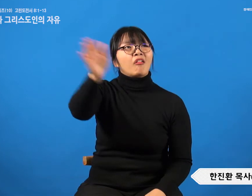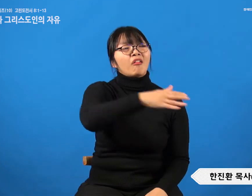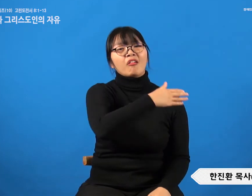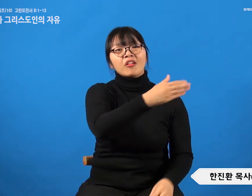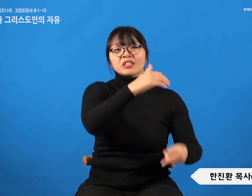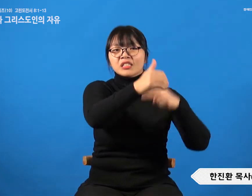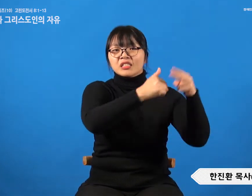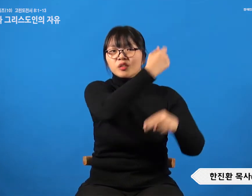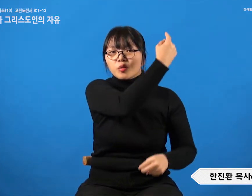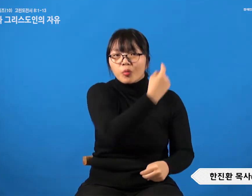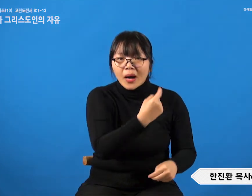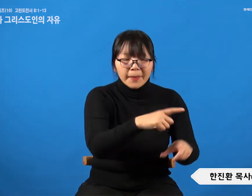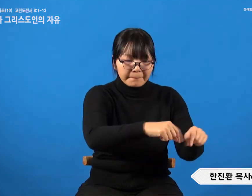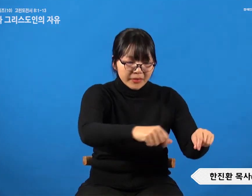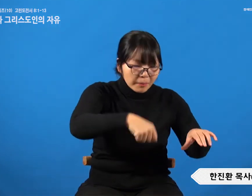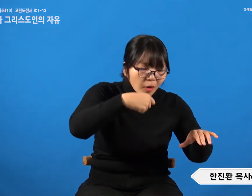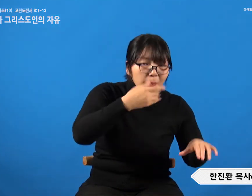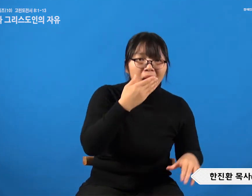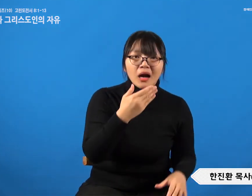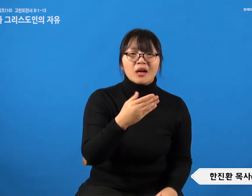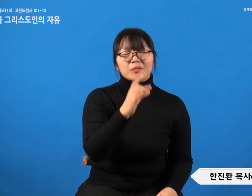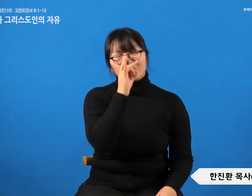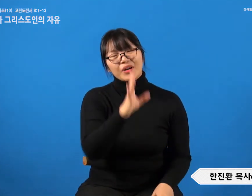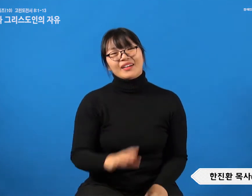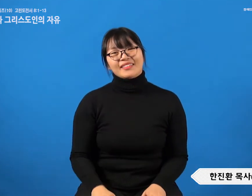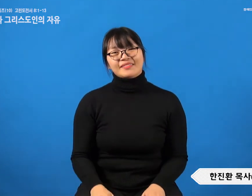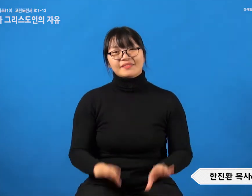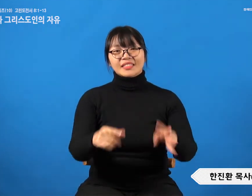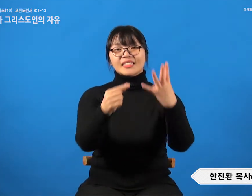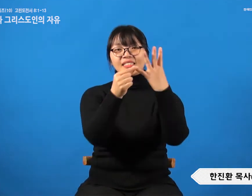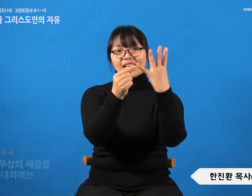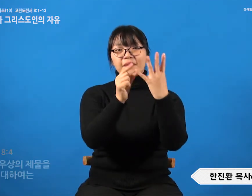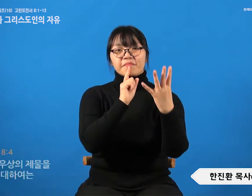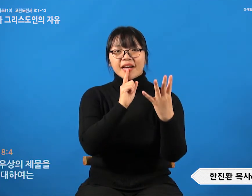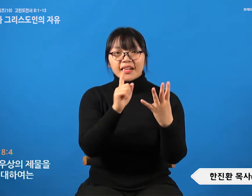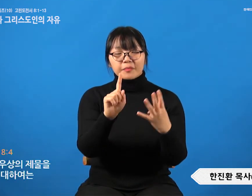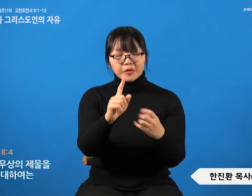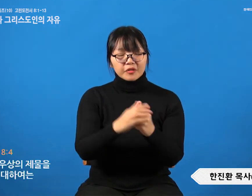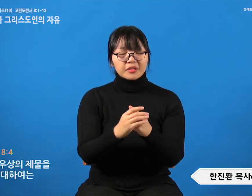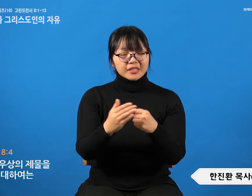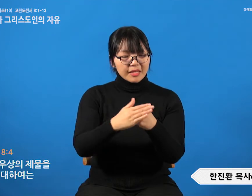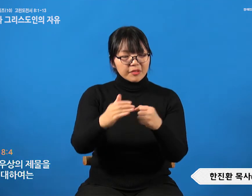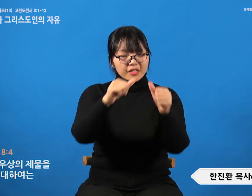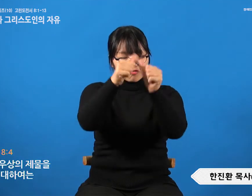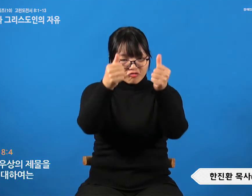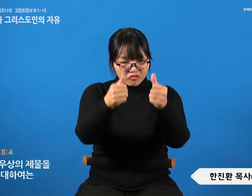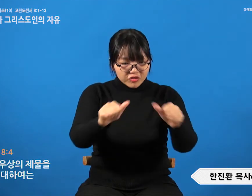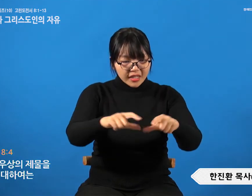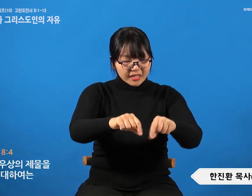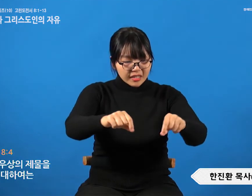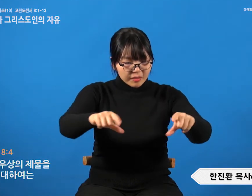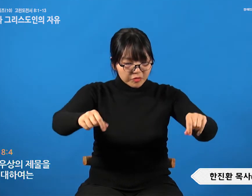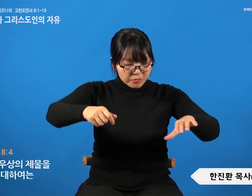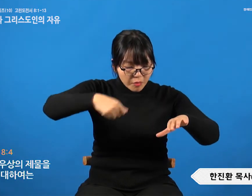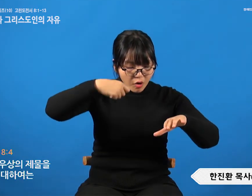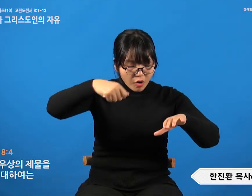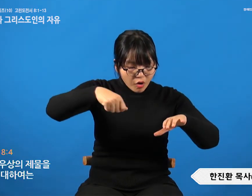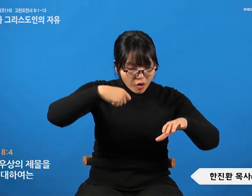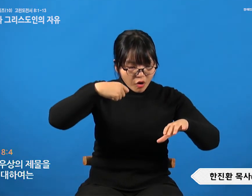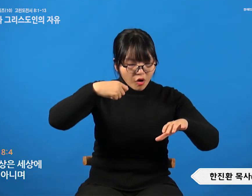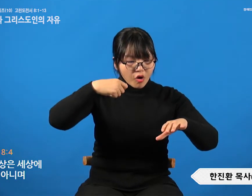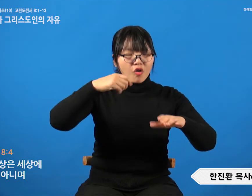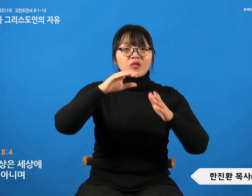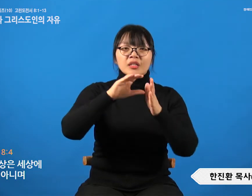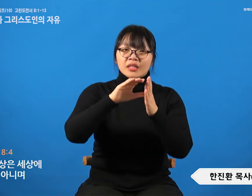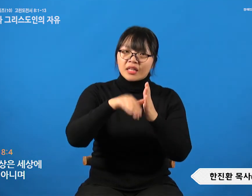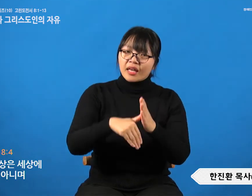어떻게 와서 제사를 받습니까? 4절에 보면 그러므로 우상의 제물을 먹는 일에 대하여는 우리가